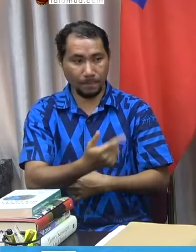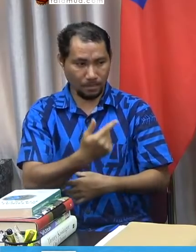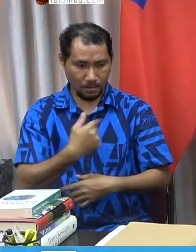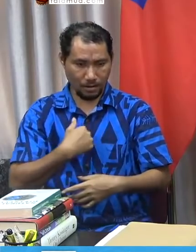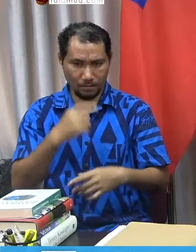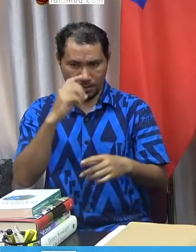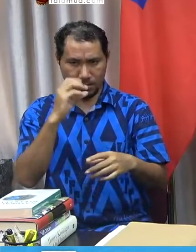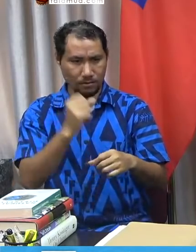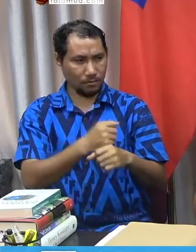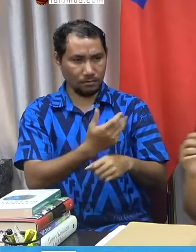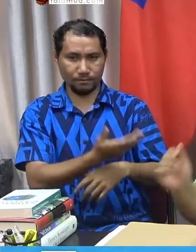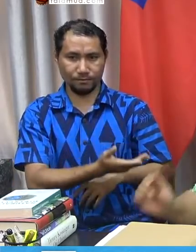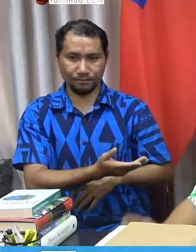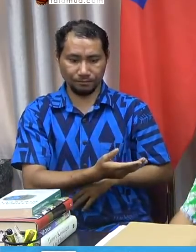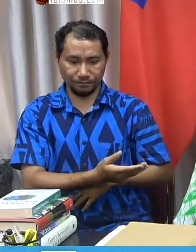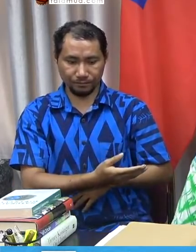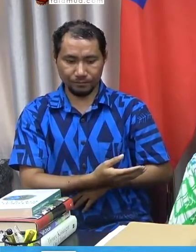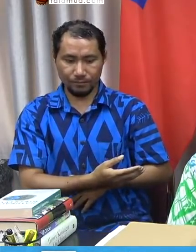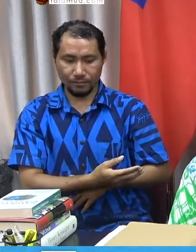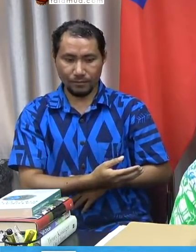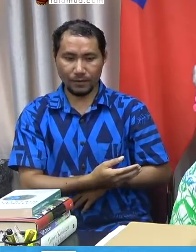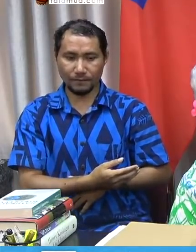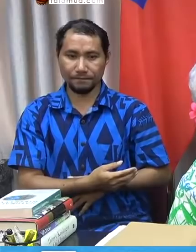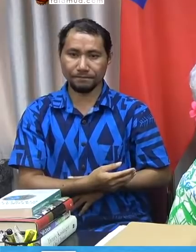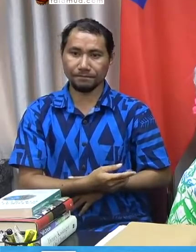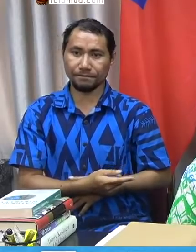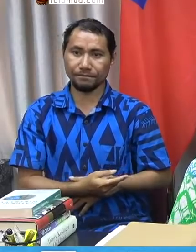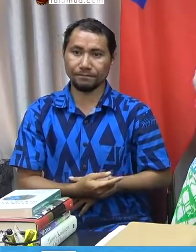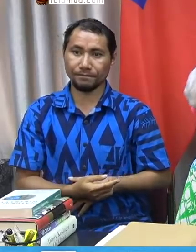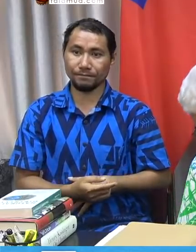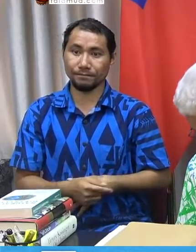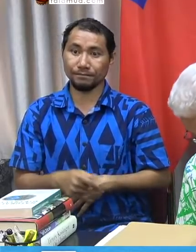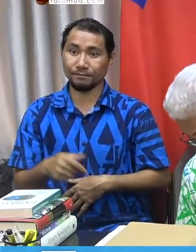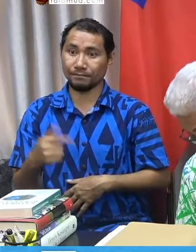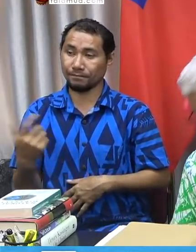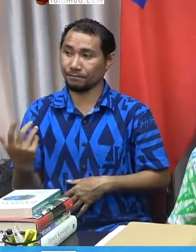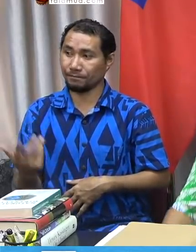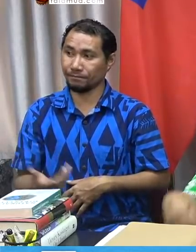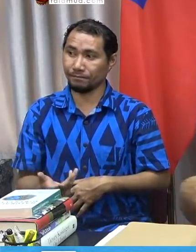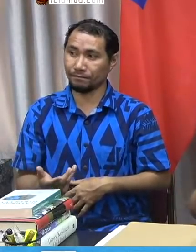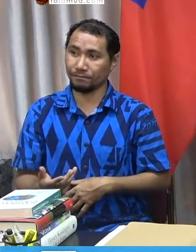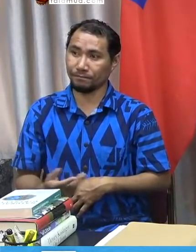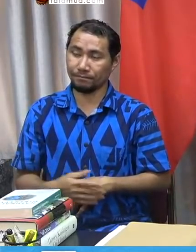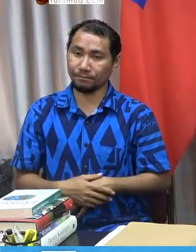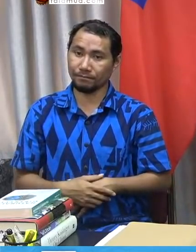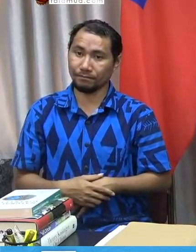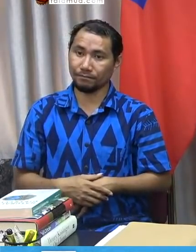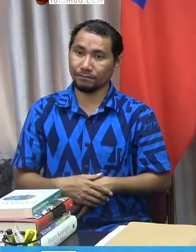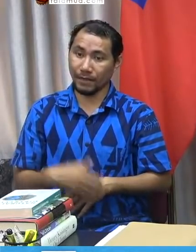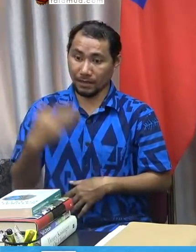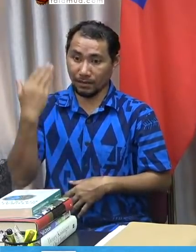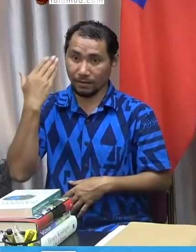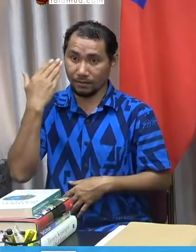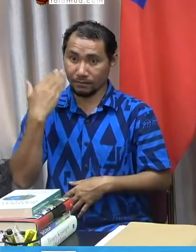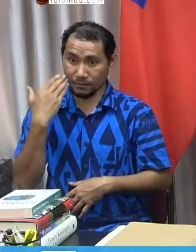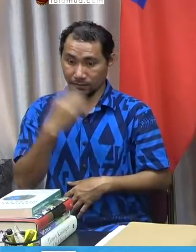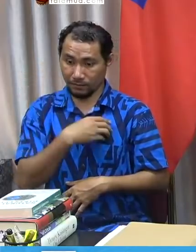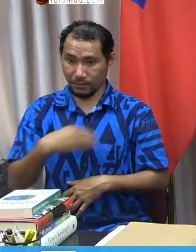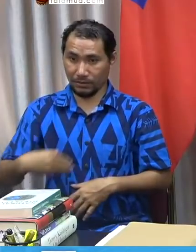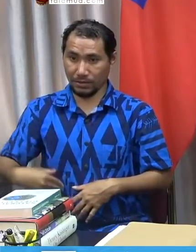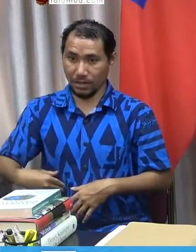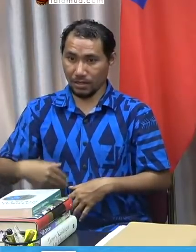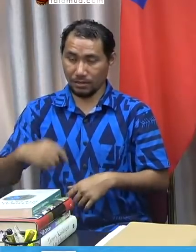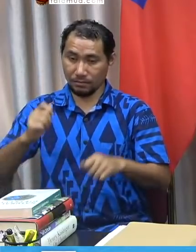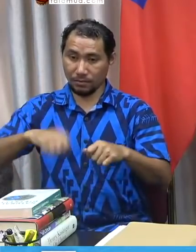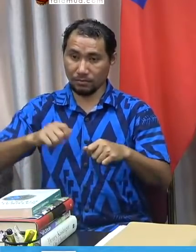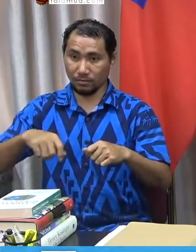uia. I le angango le fionga i te maitai minsta. Poi le wana maua, o le iei le